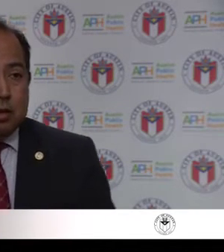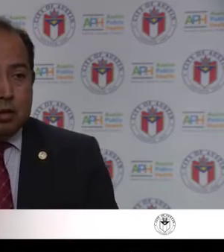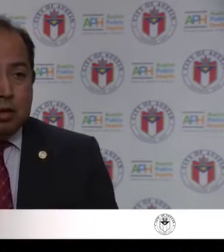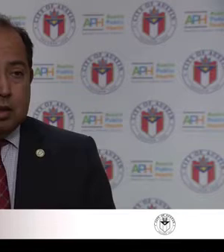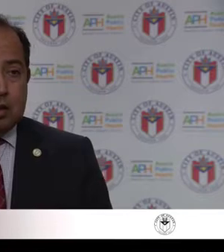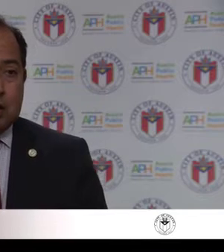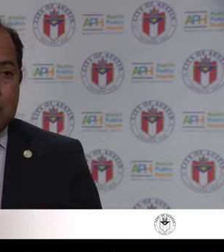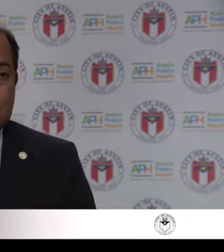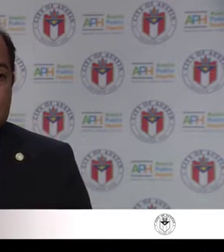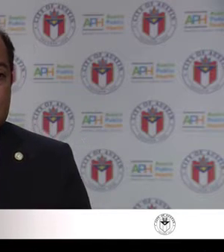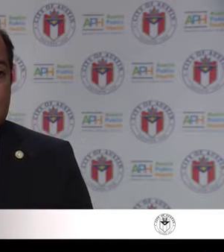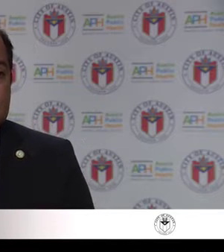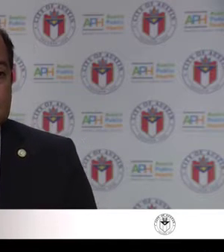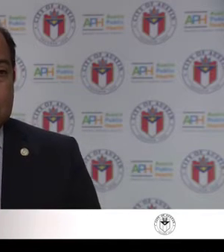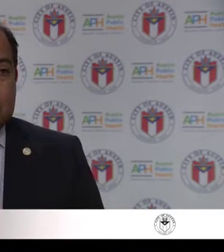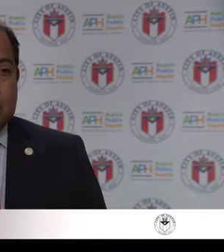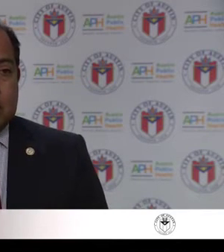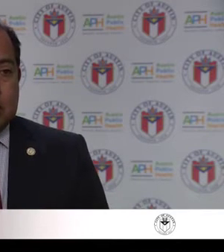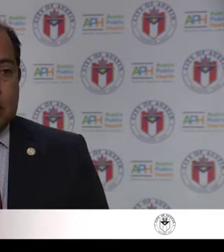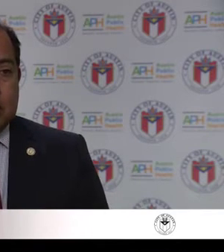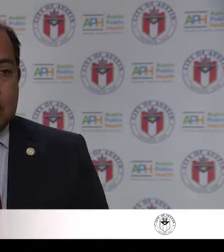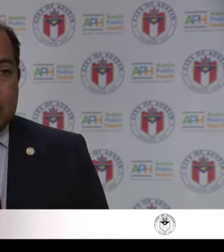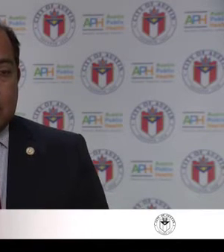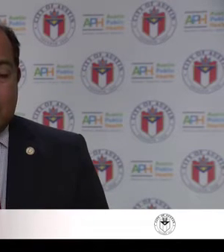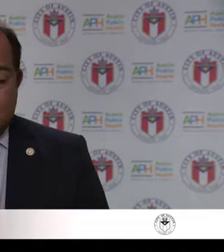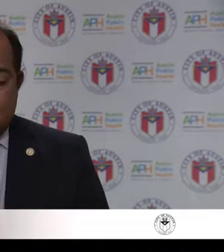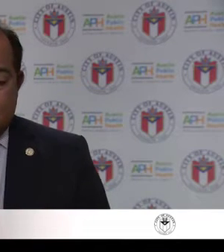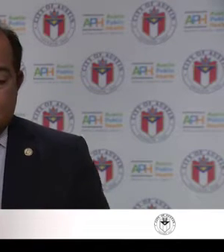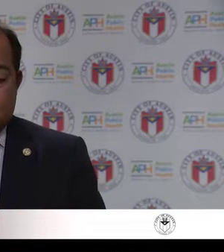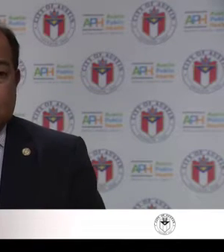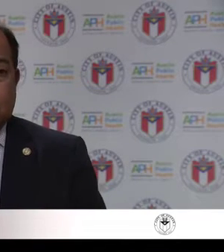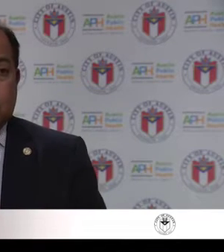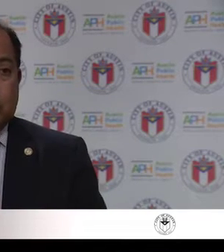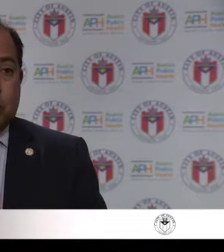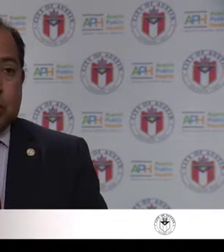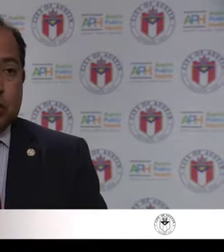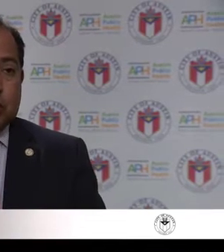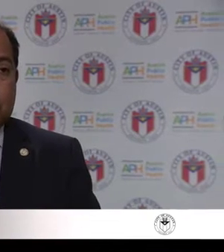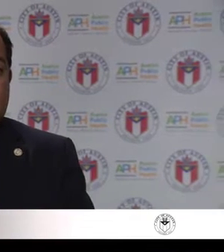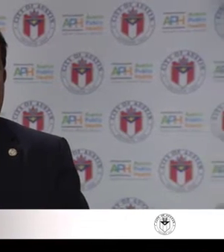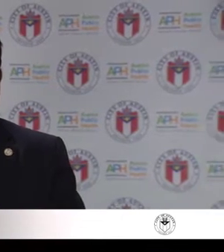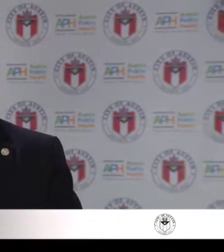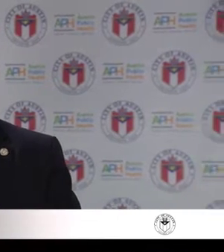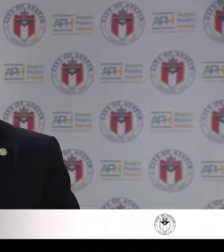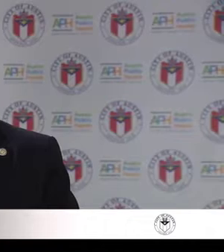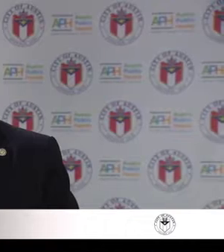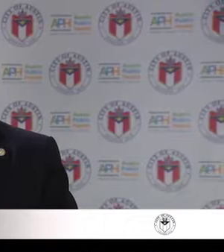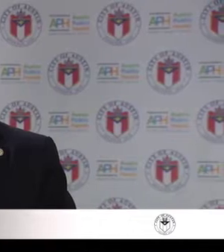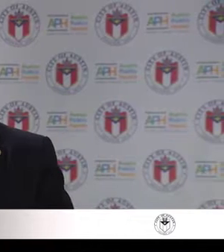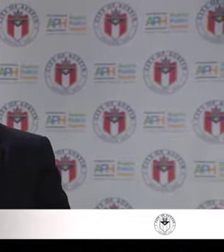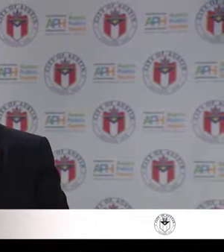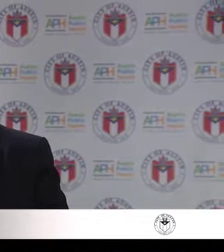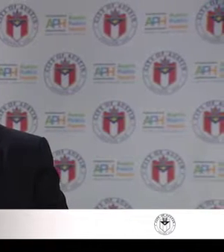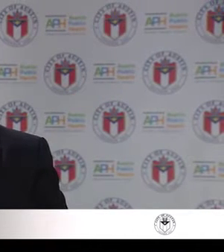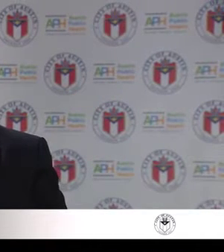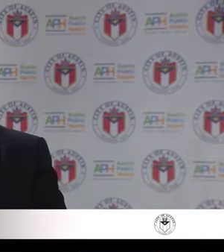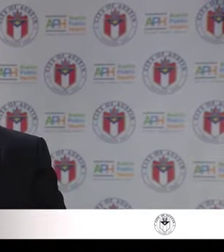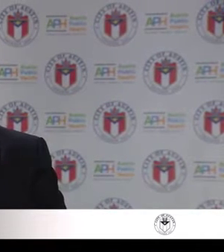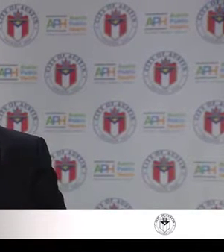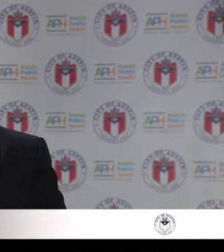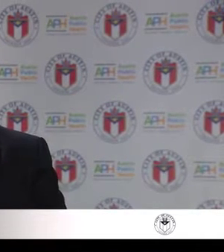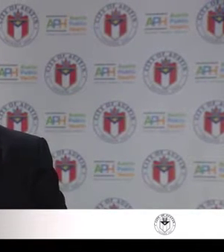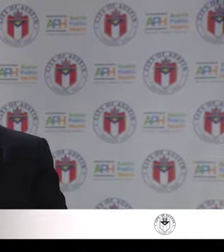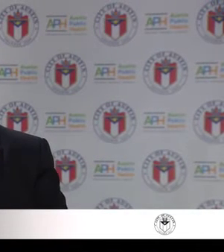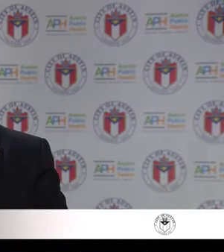stores, pharmacies, and other essential services and businesses? Los centros públicos como las tiendas